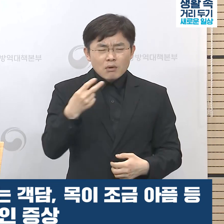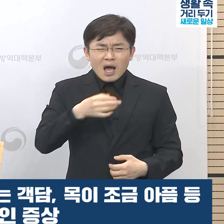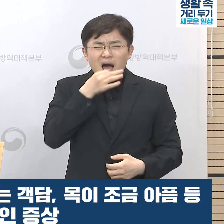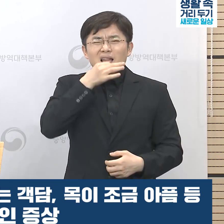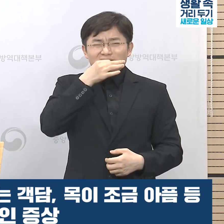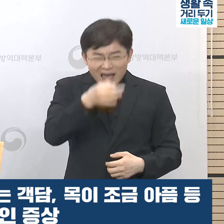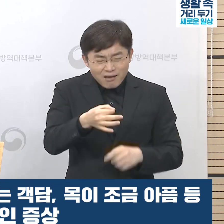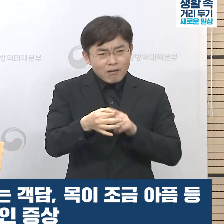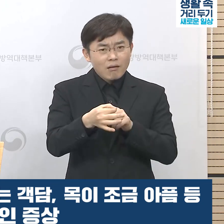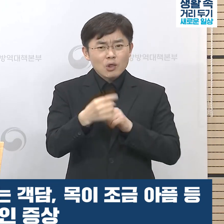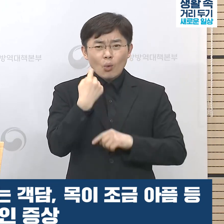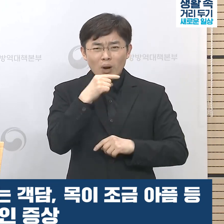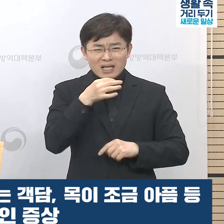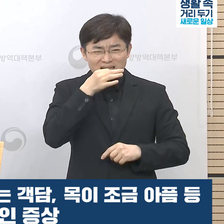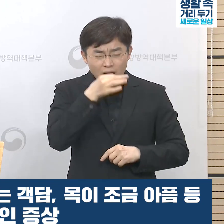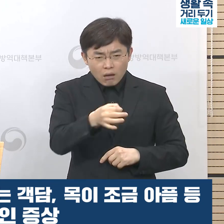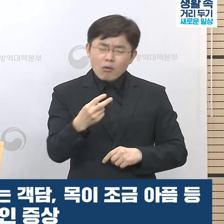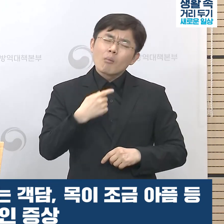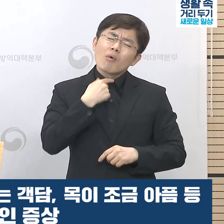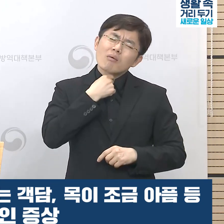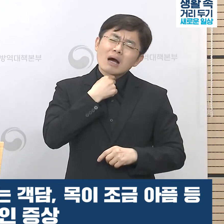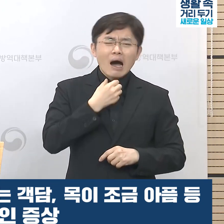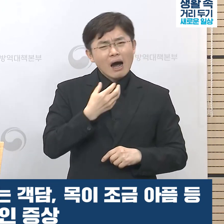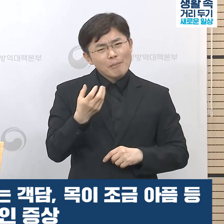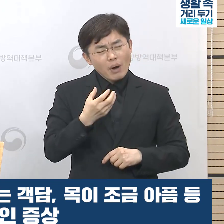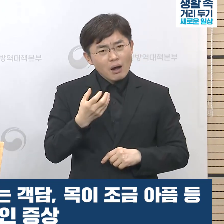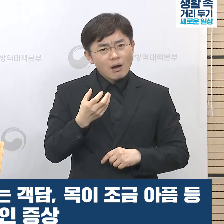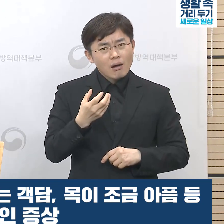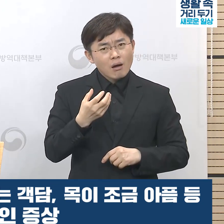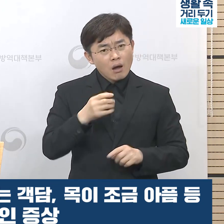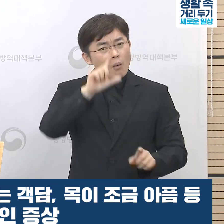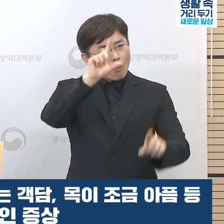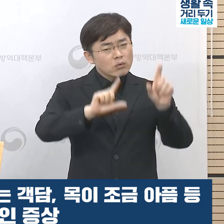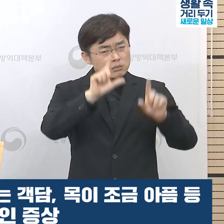객담, 목이 조금 아픔 이렇게 굉장히 증상이 좀 더